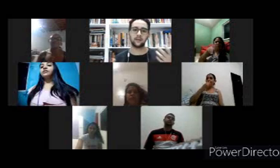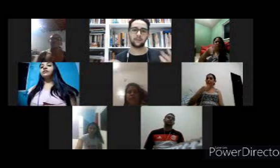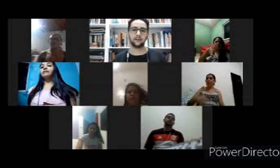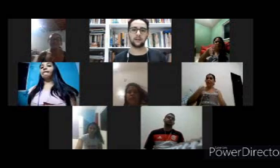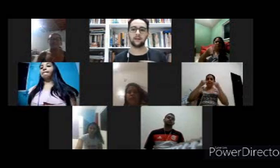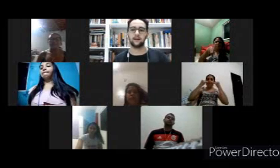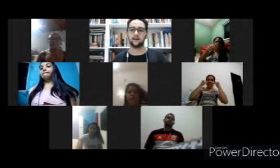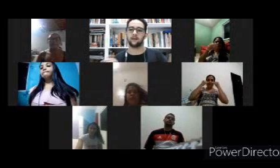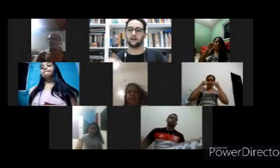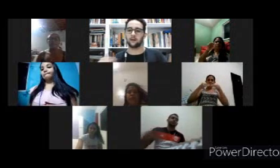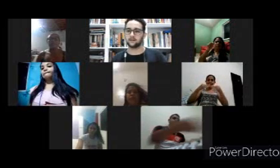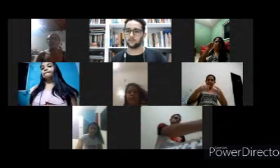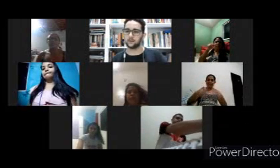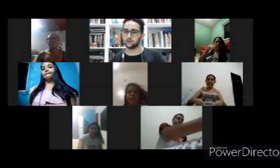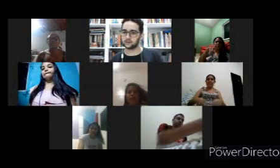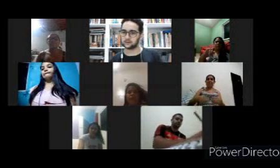para entender as repetições.